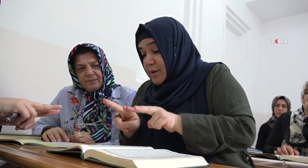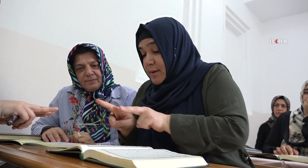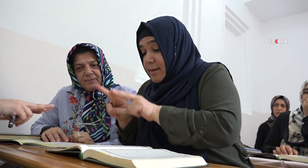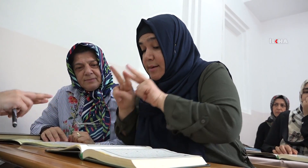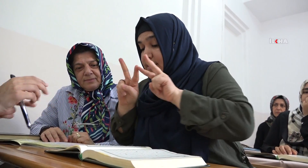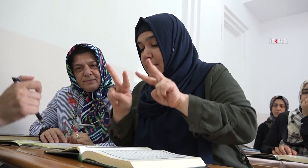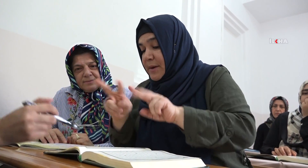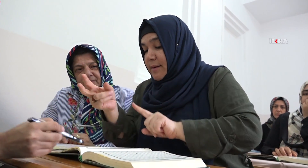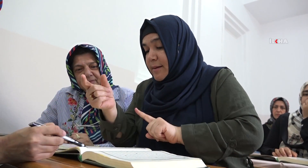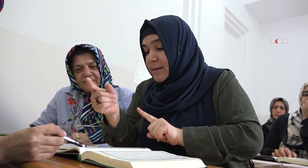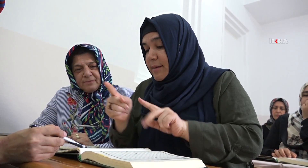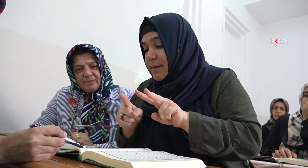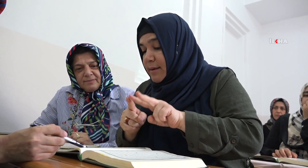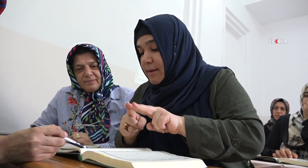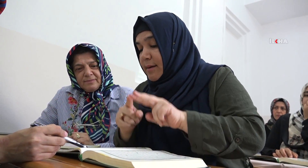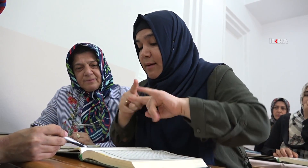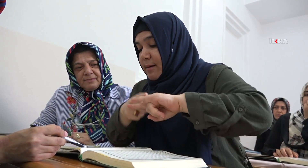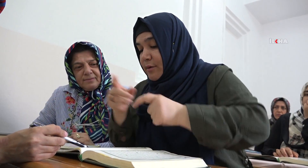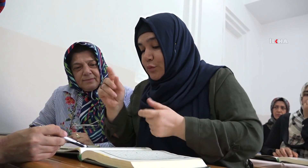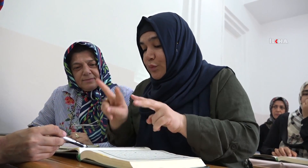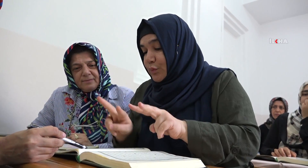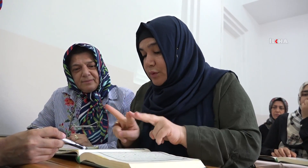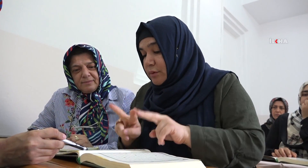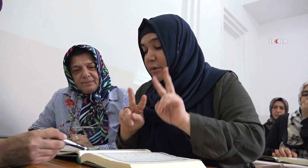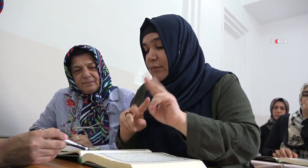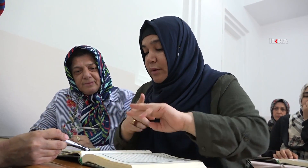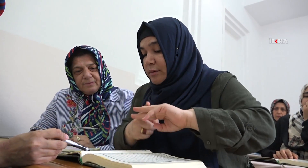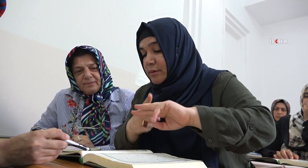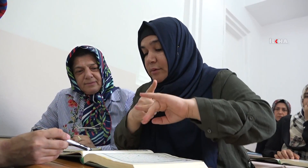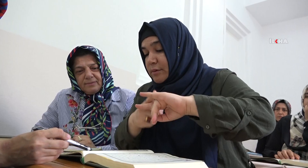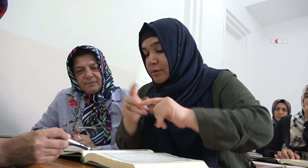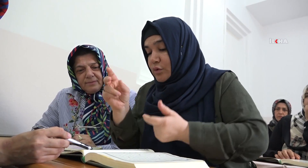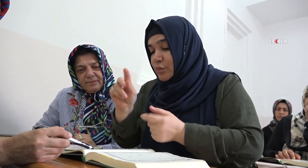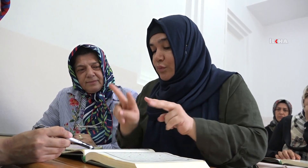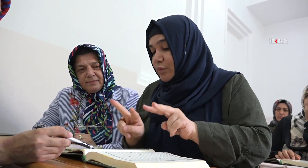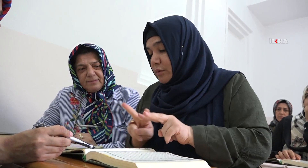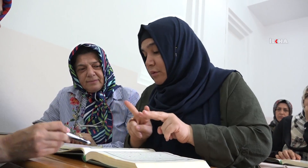Tüm, Min, Hüm, Ve, Hüm.